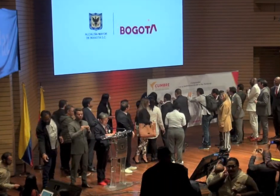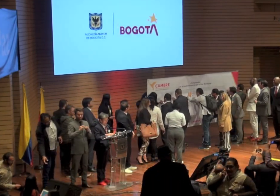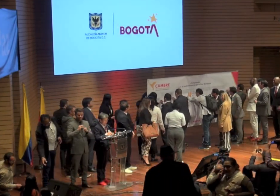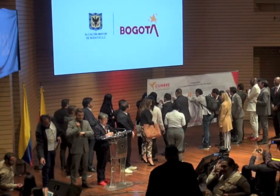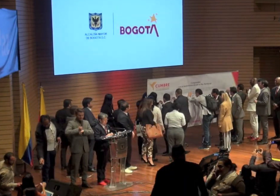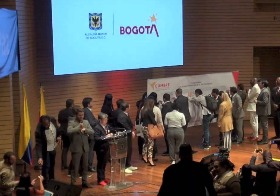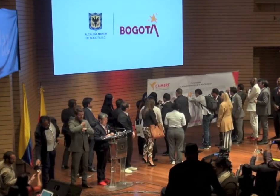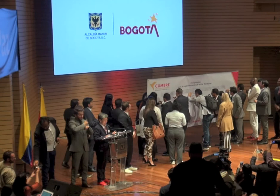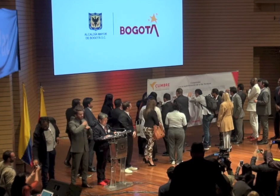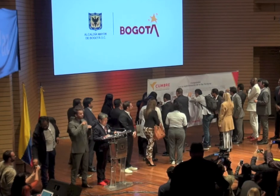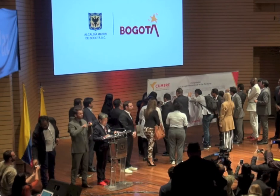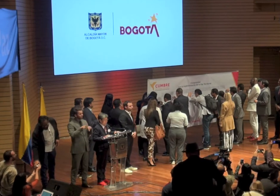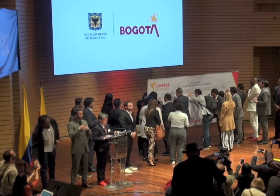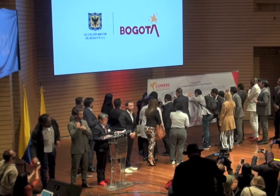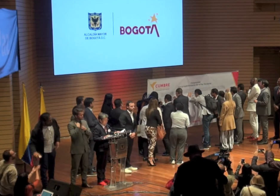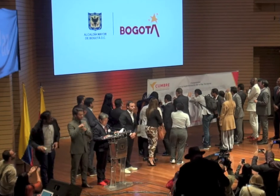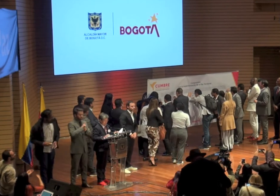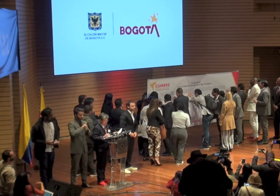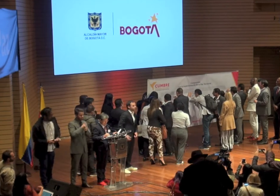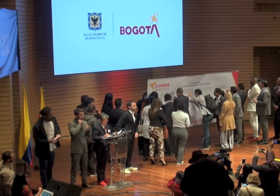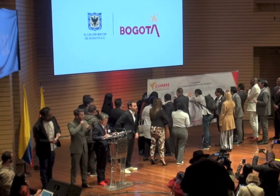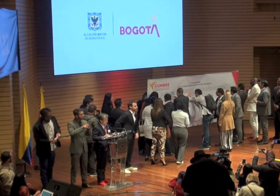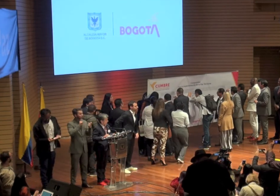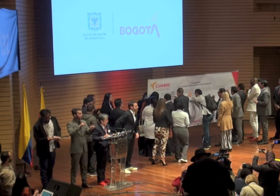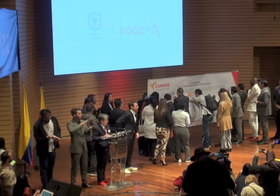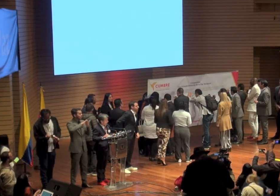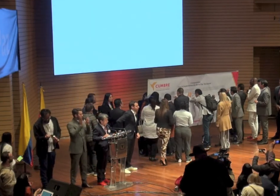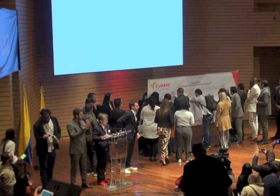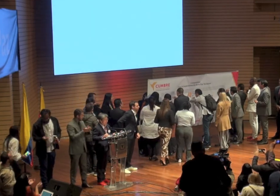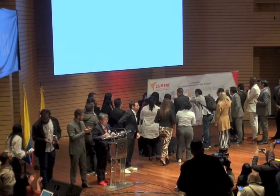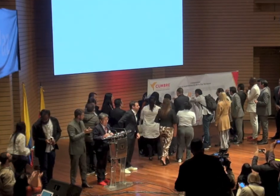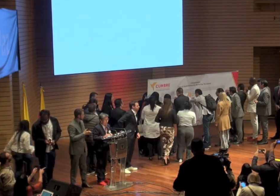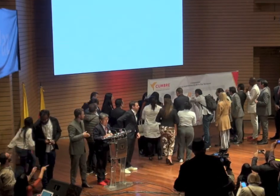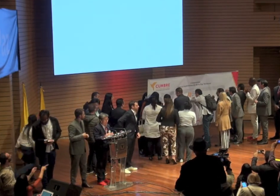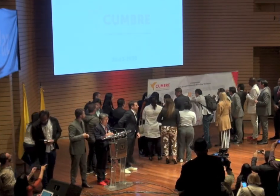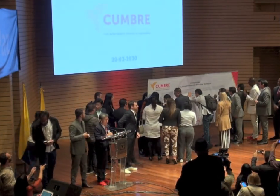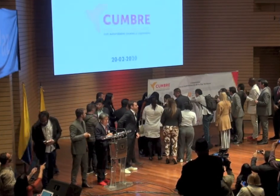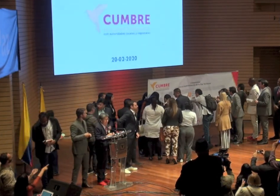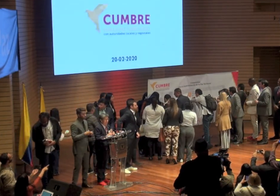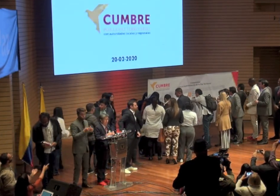mandatarios locales que hoy nos unimos al propósito de construir paz a lo largo